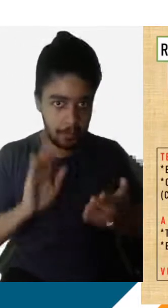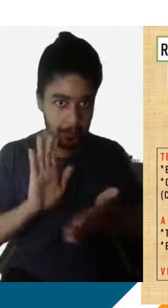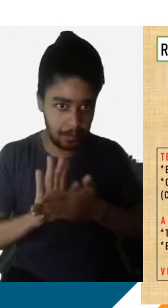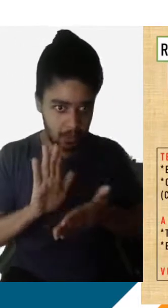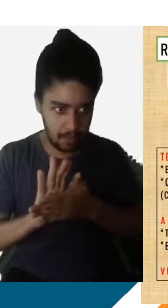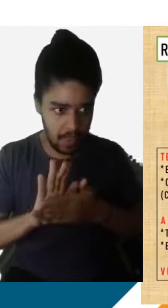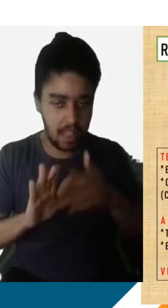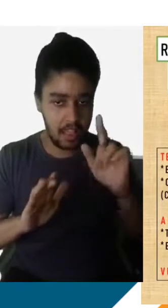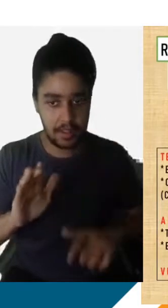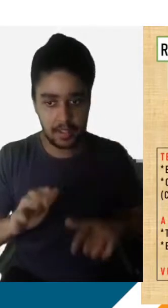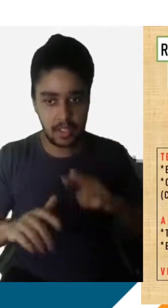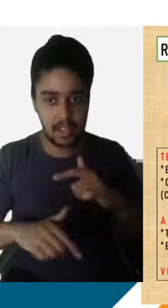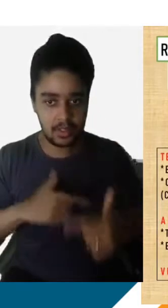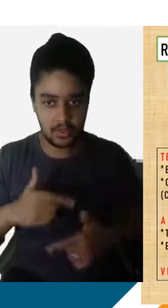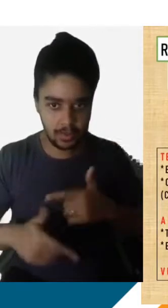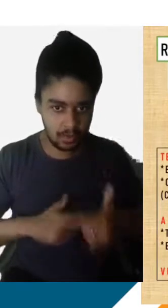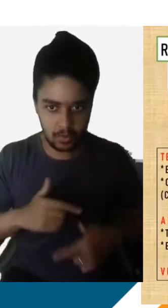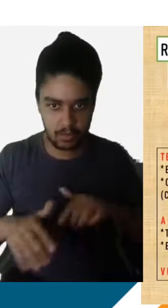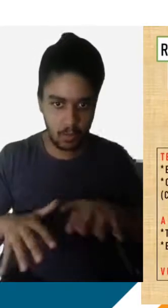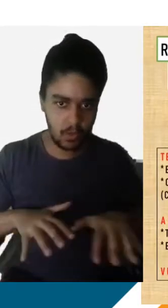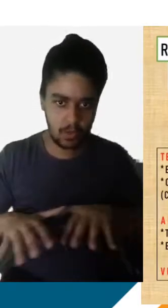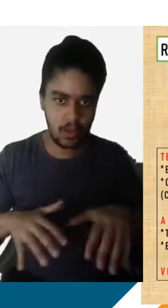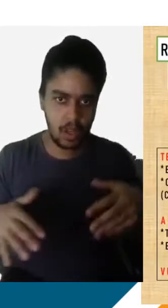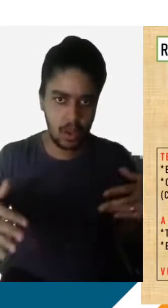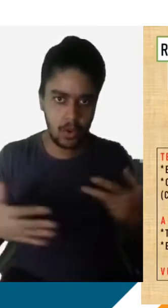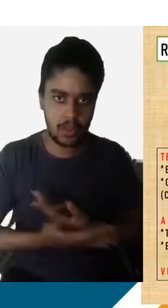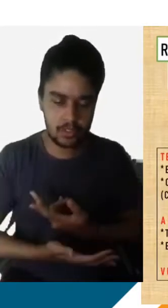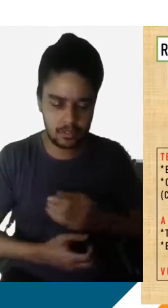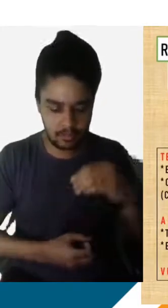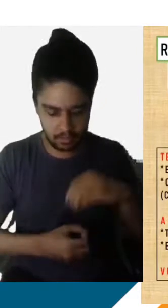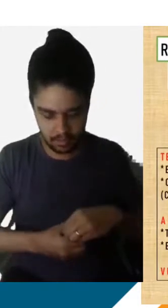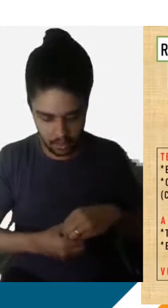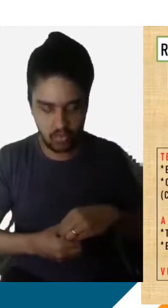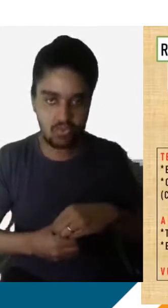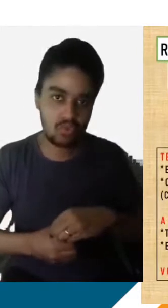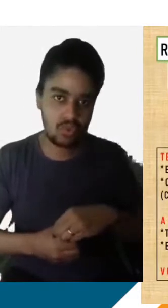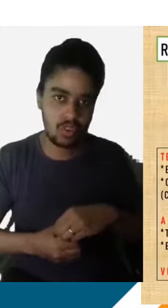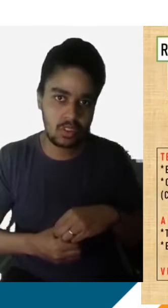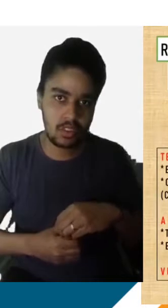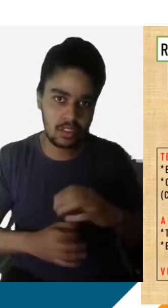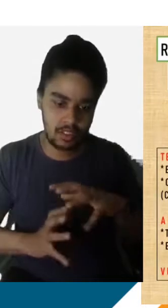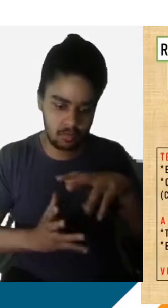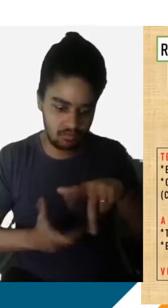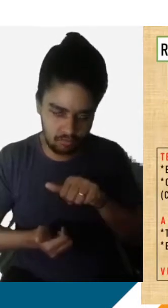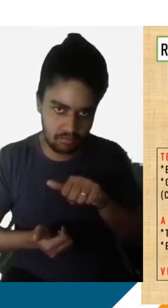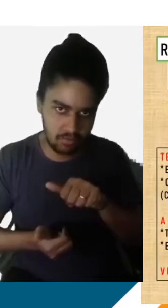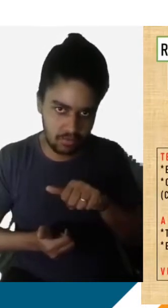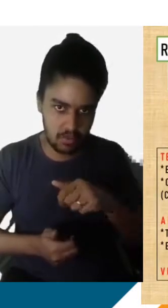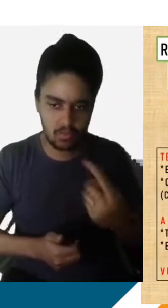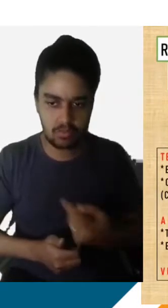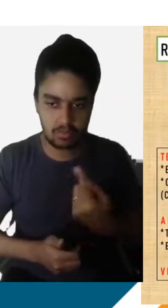propõe, são ações, movimentos que acontecem na parte interna, interior da